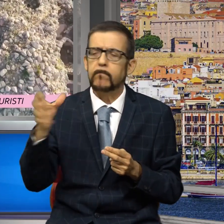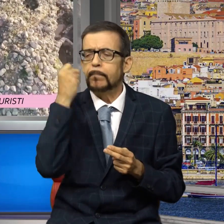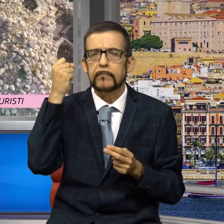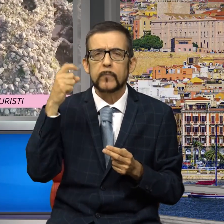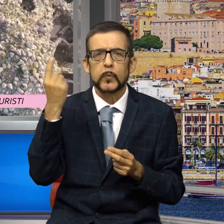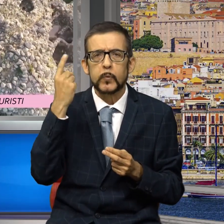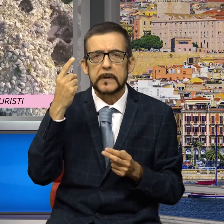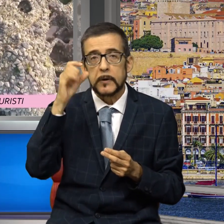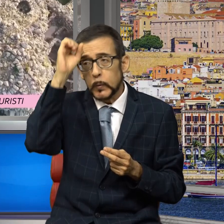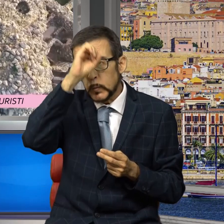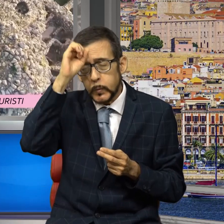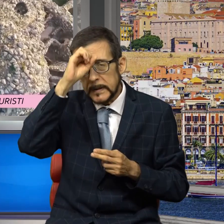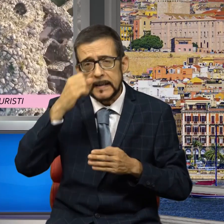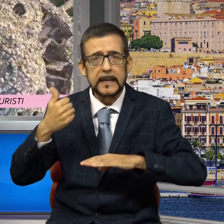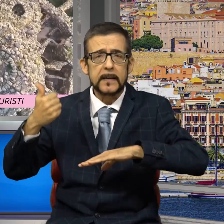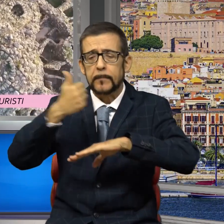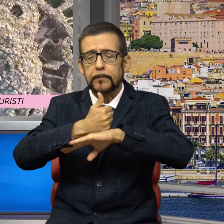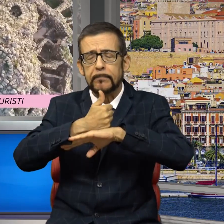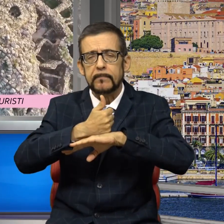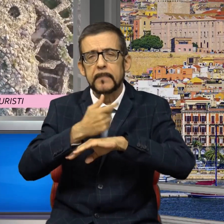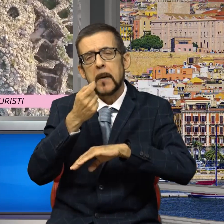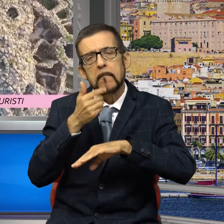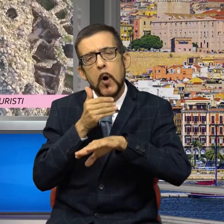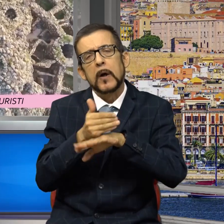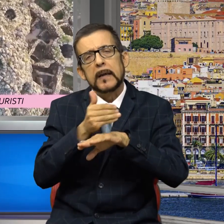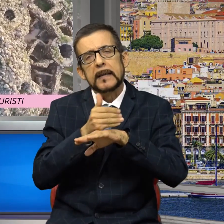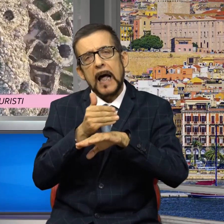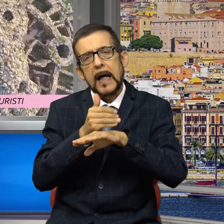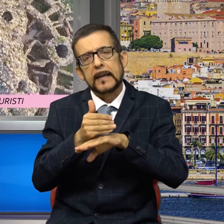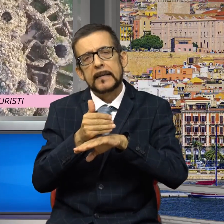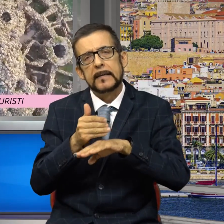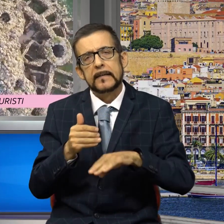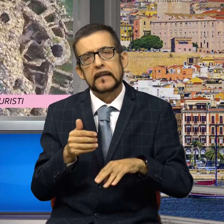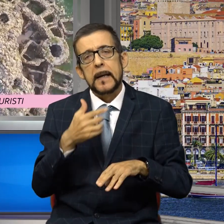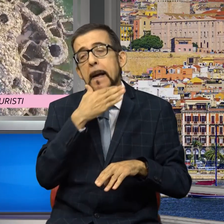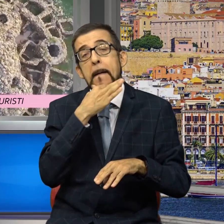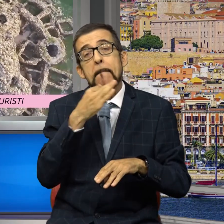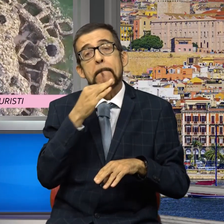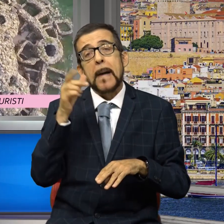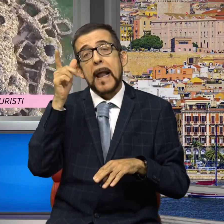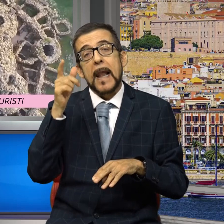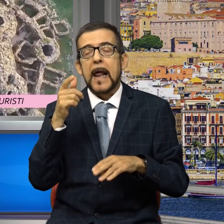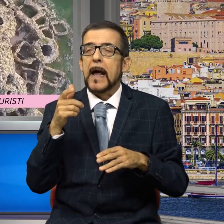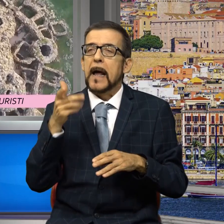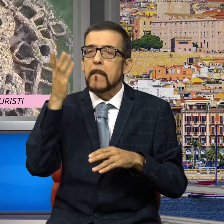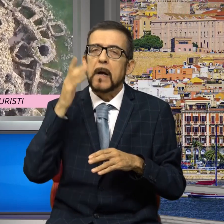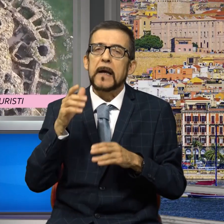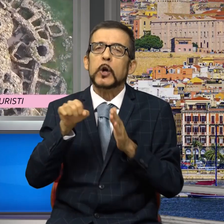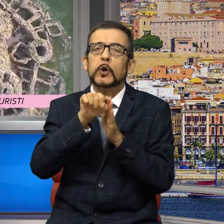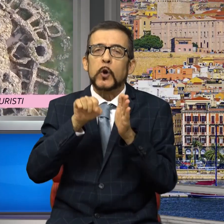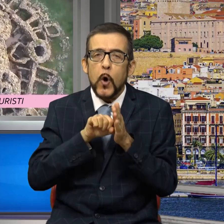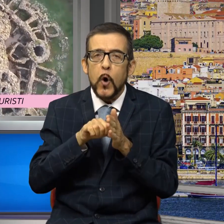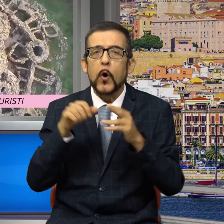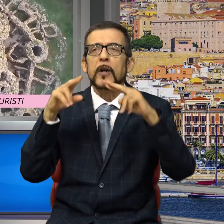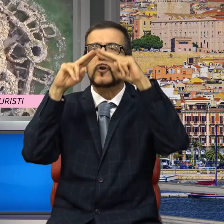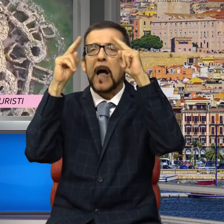in testa, forse un po' di ritardo, ma comunque la bellezza dei beni culturali, storici, architettonici va